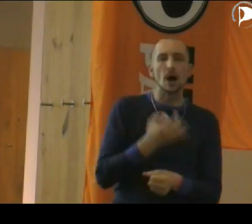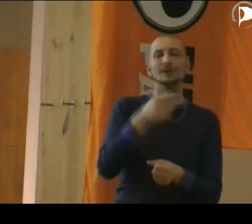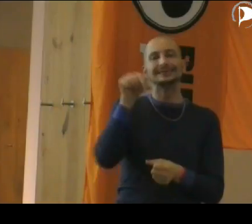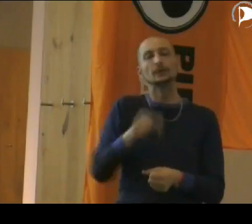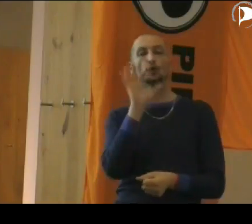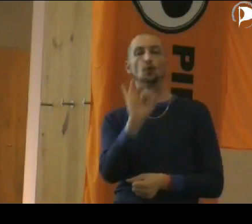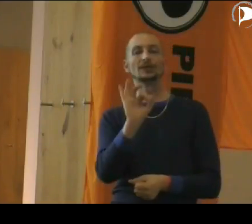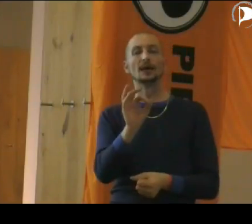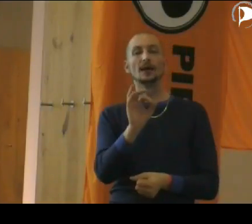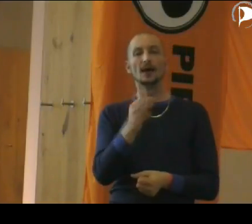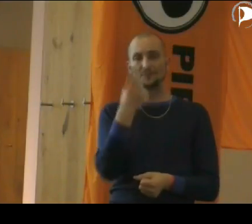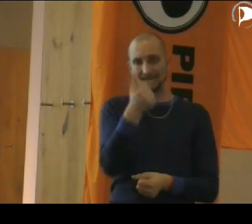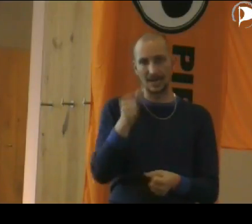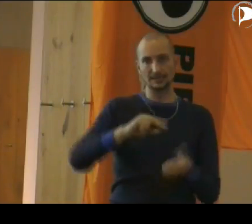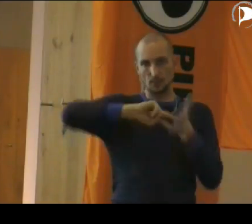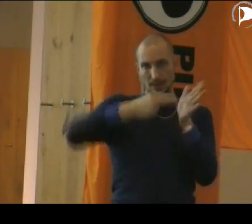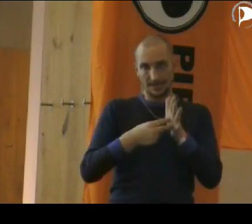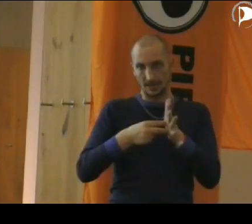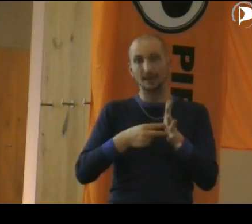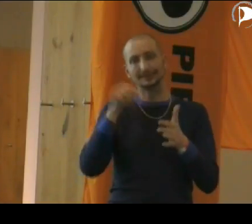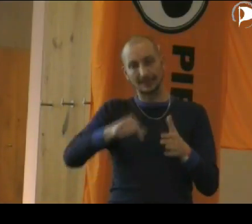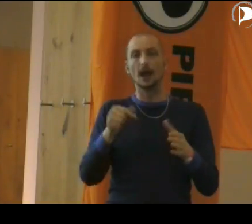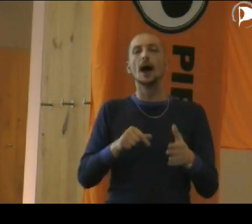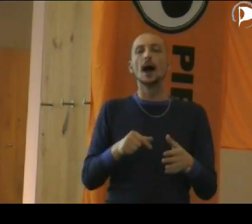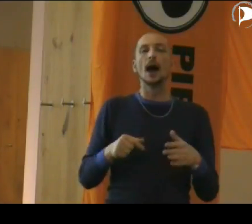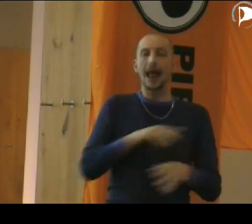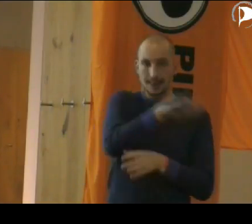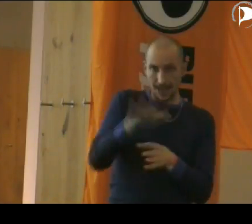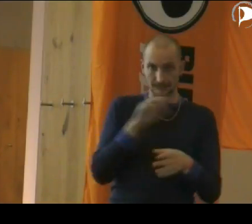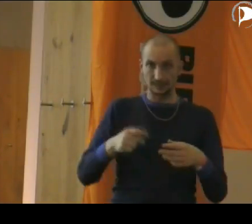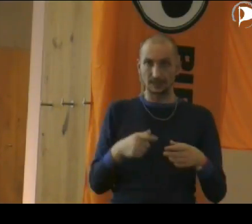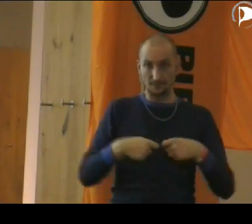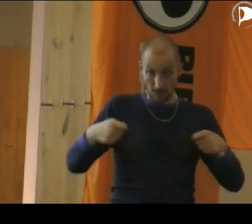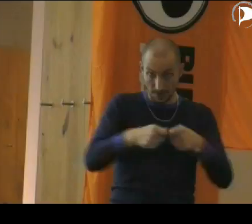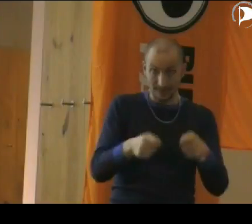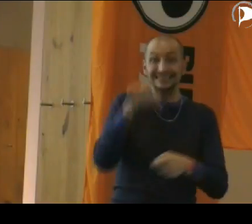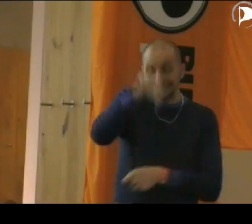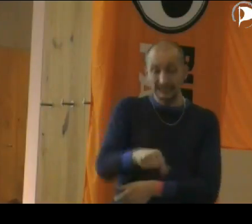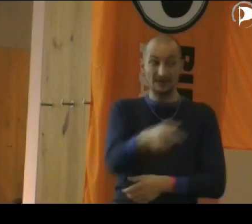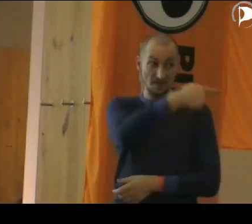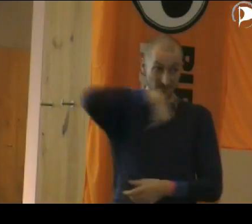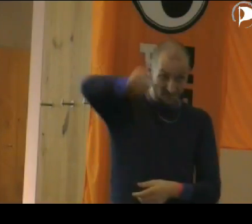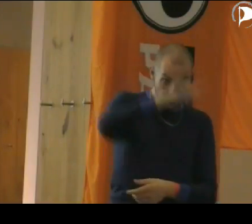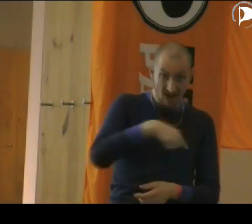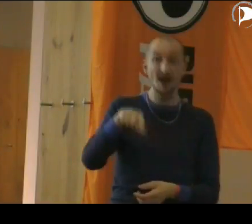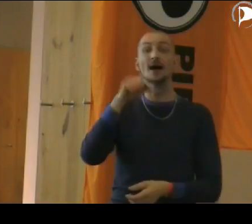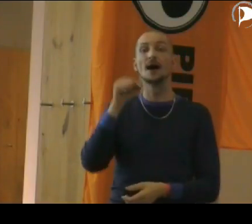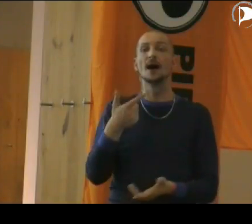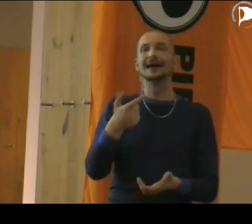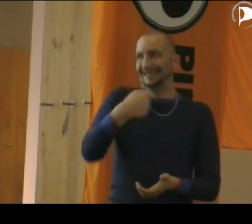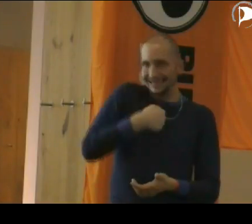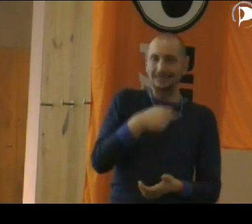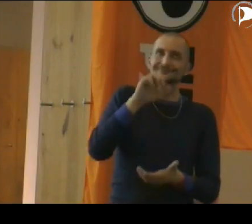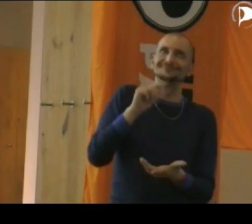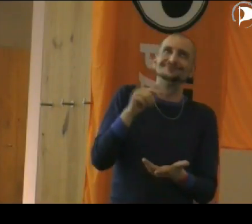innerhalb des landesverbandes und diese werden wir dies kann